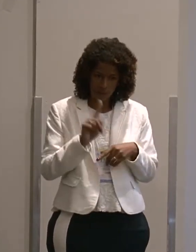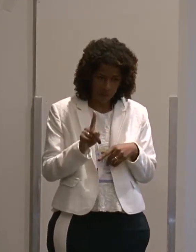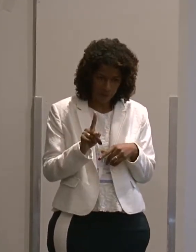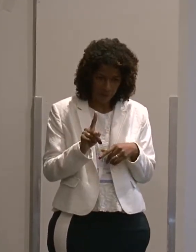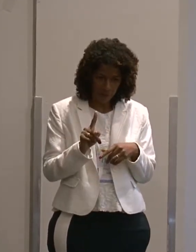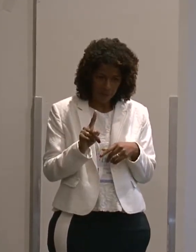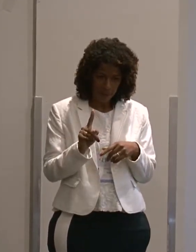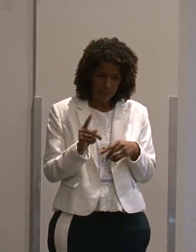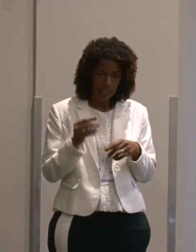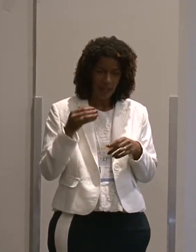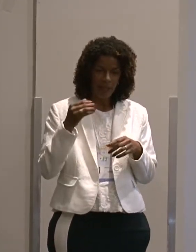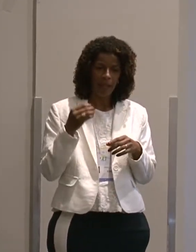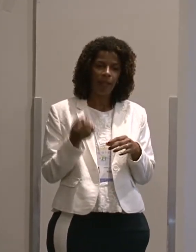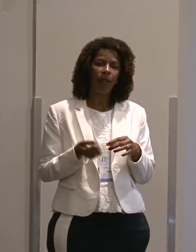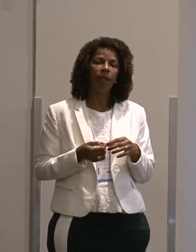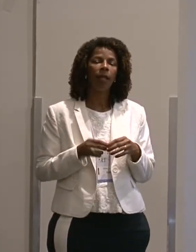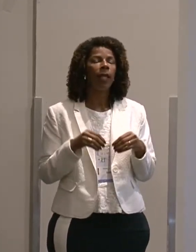eles fazem como?